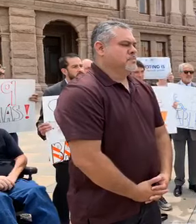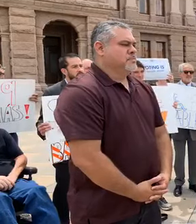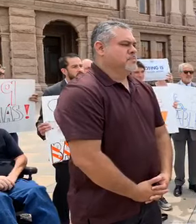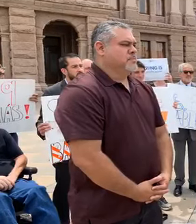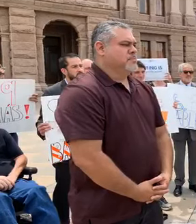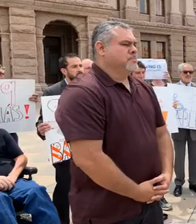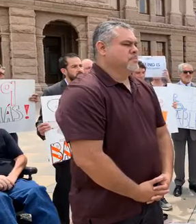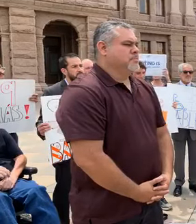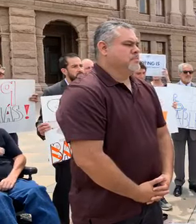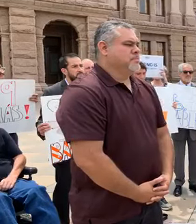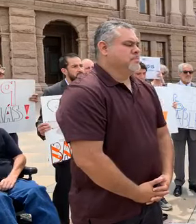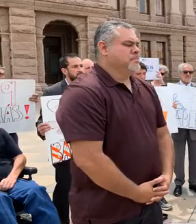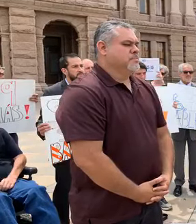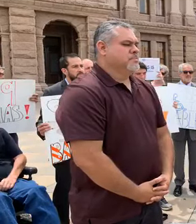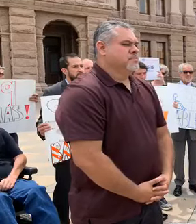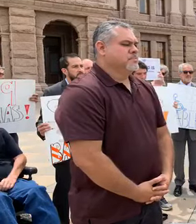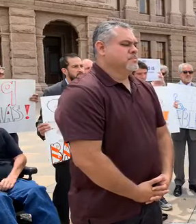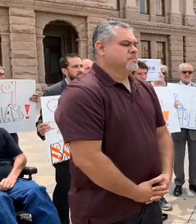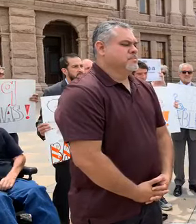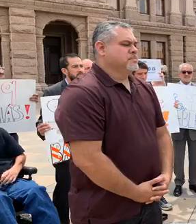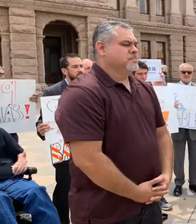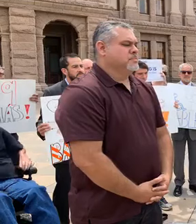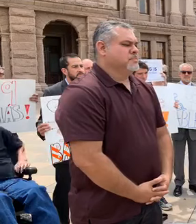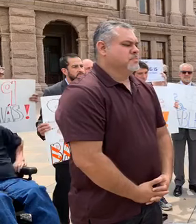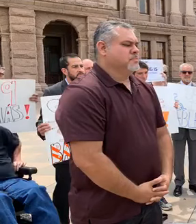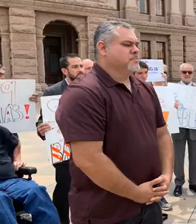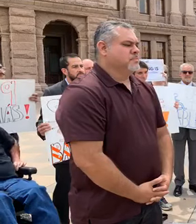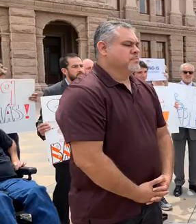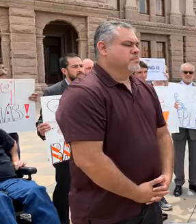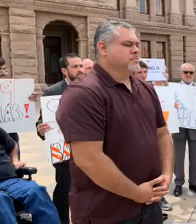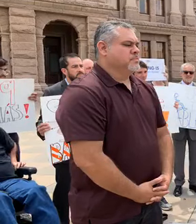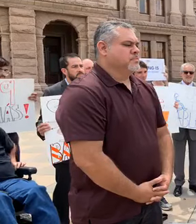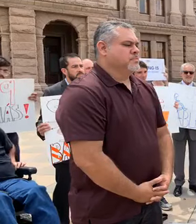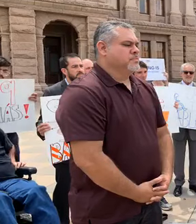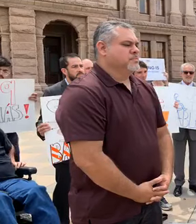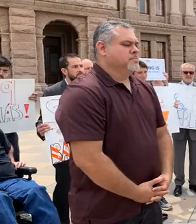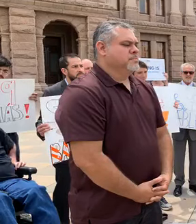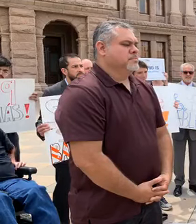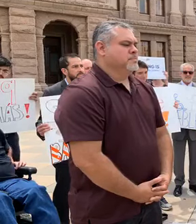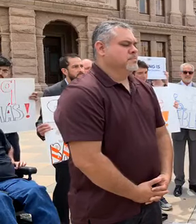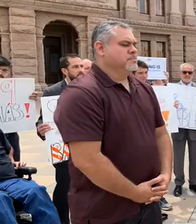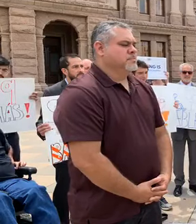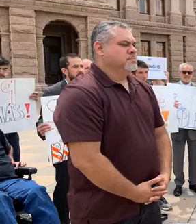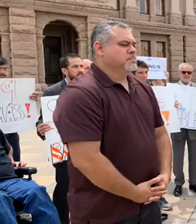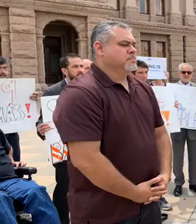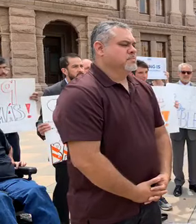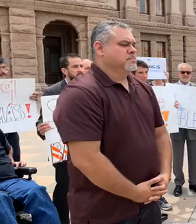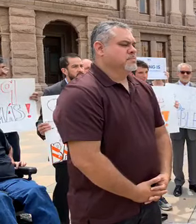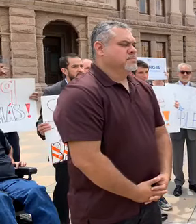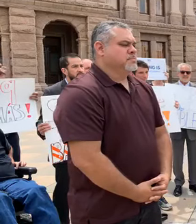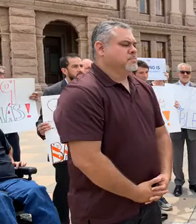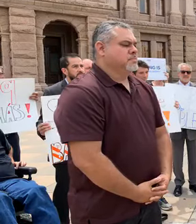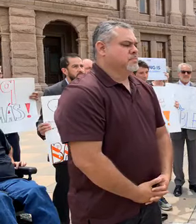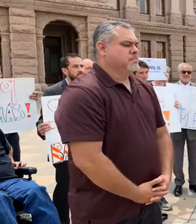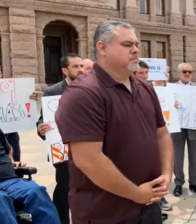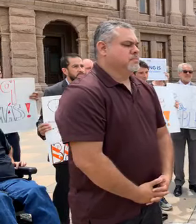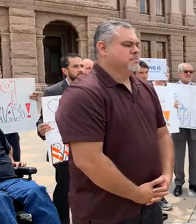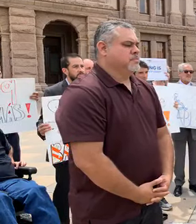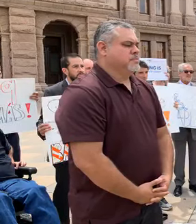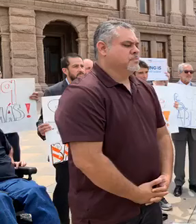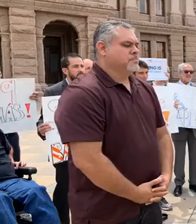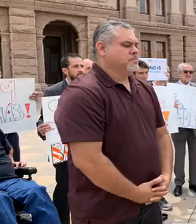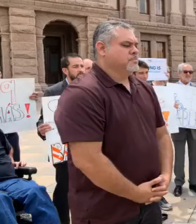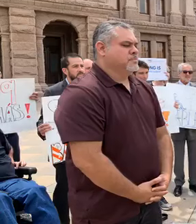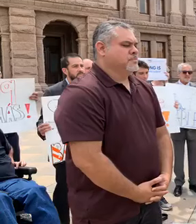ir o cómo votar cuando llegó. Así que en el 2018 yo fui con ella, y cuando